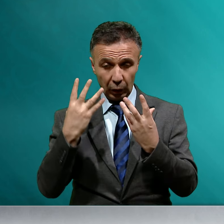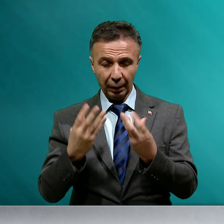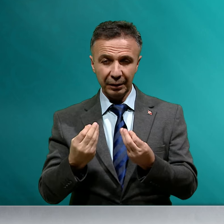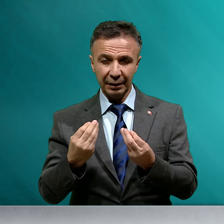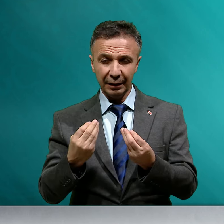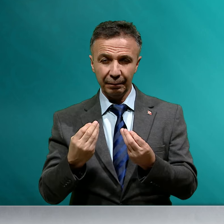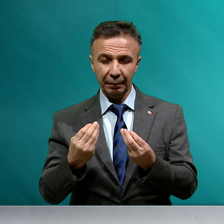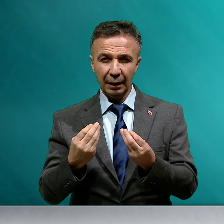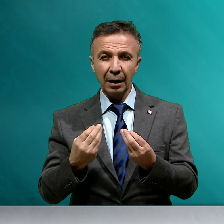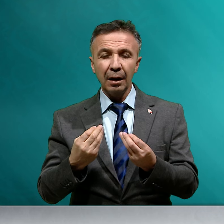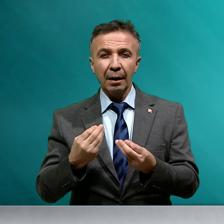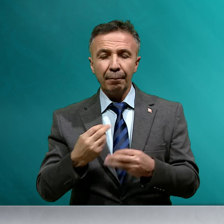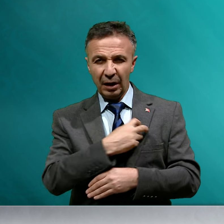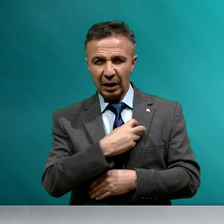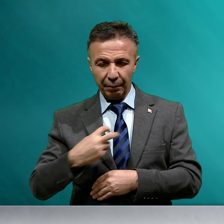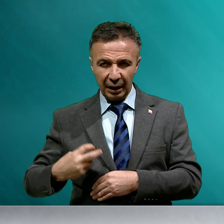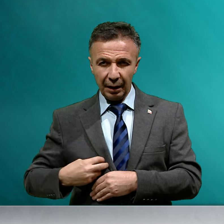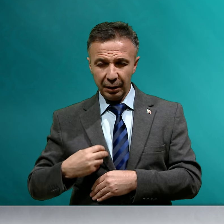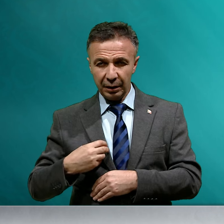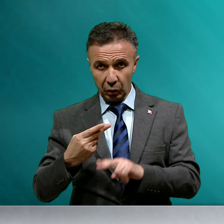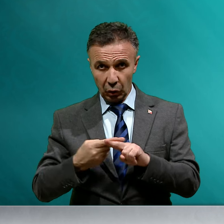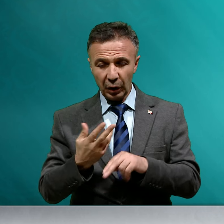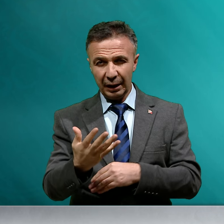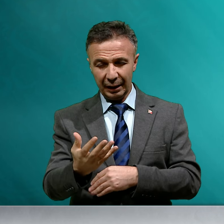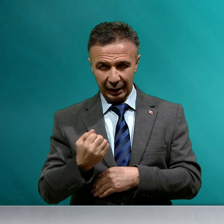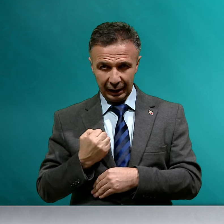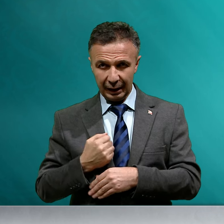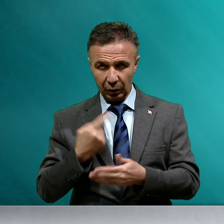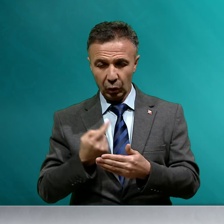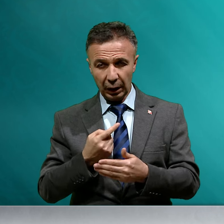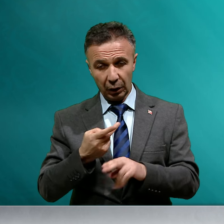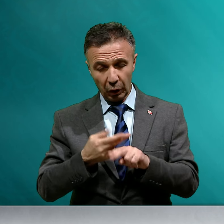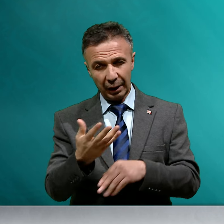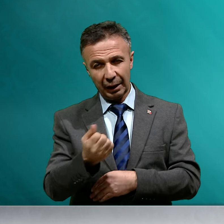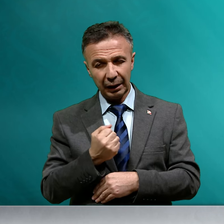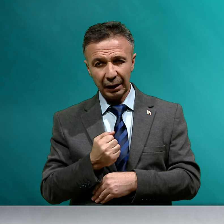onun örnekliğinde nezih bir hayat yaşamamızı ister.